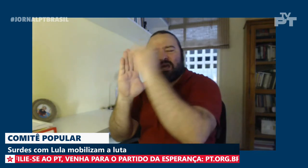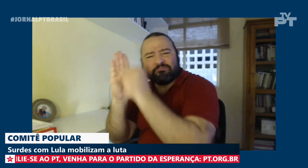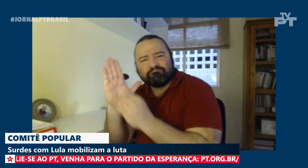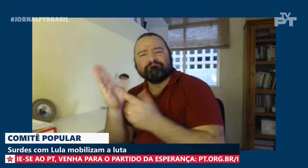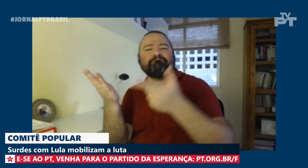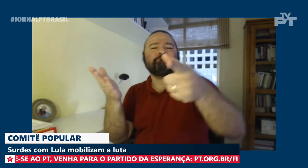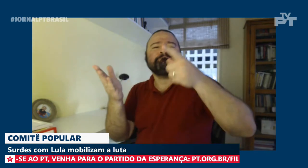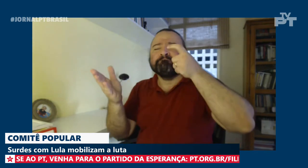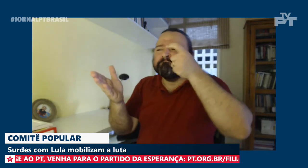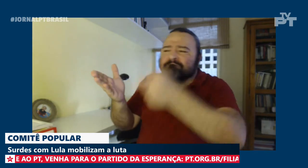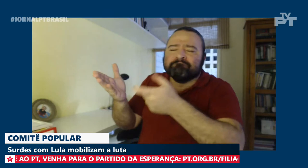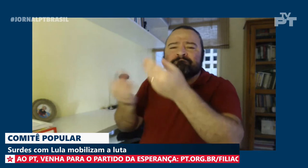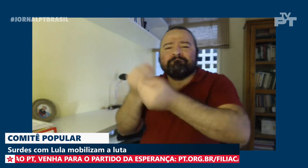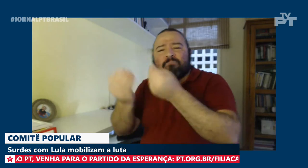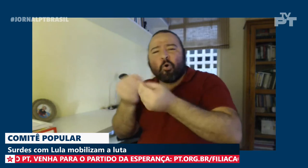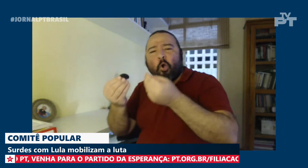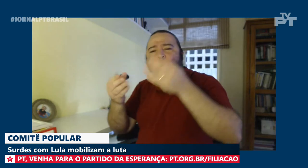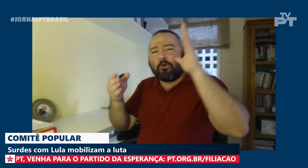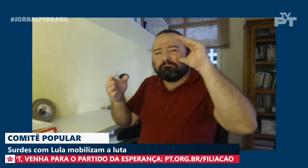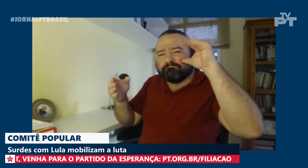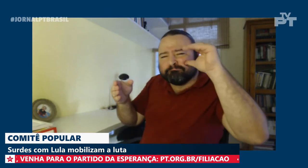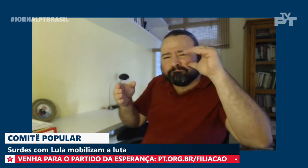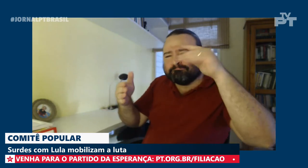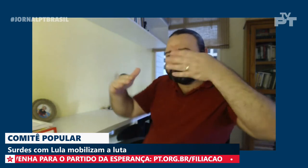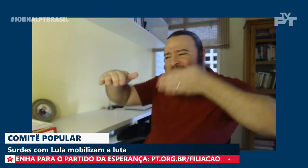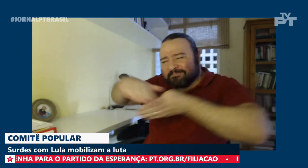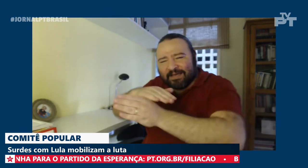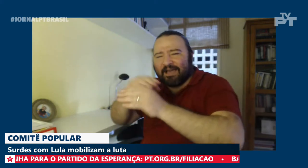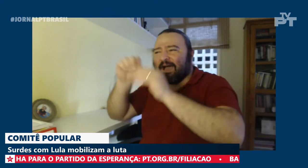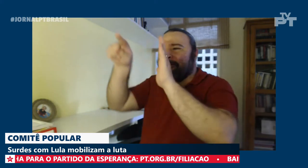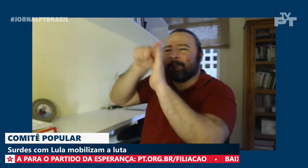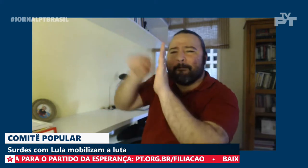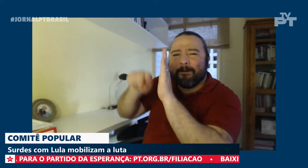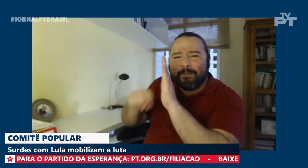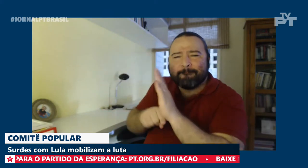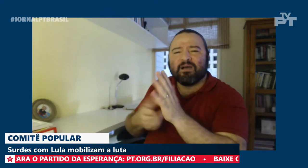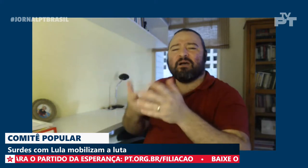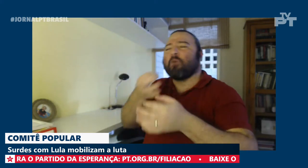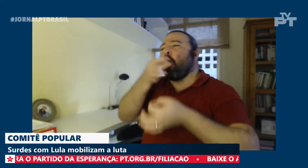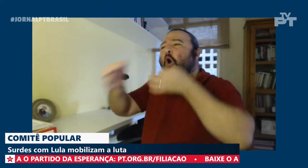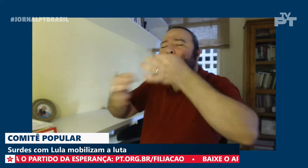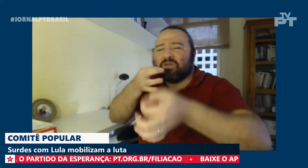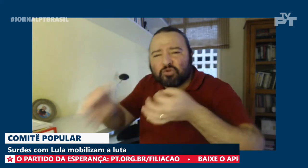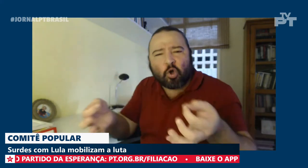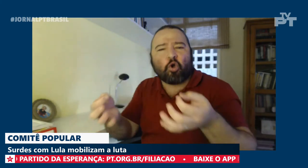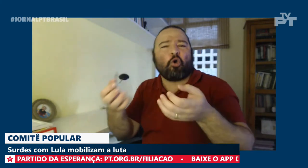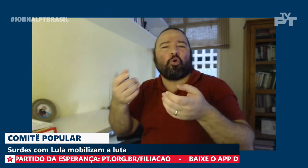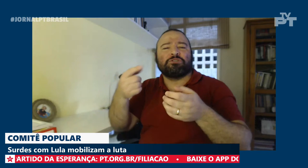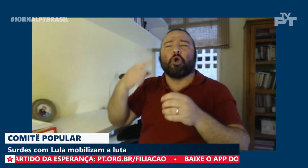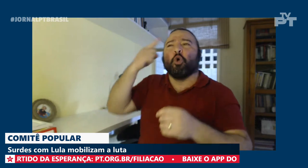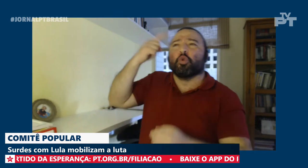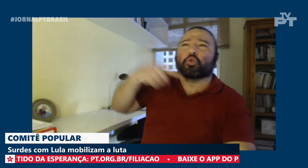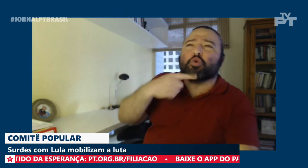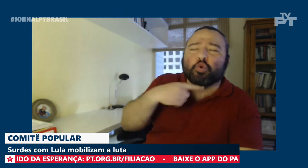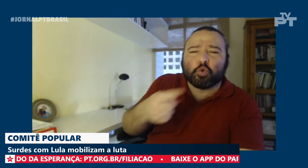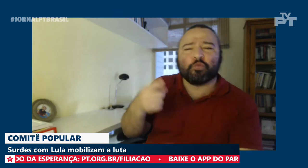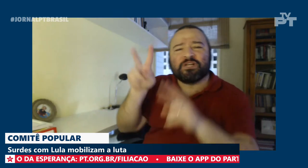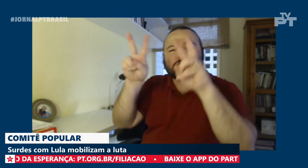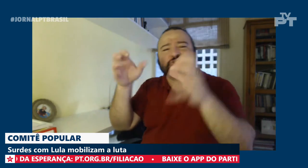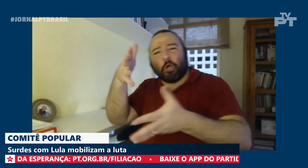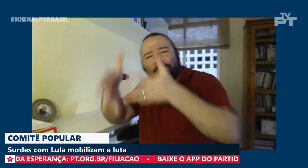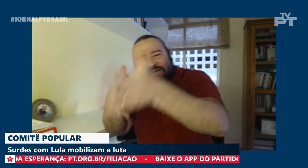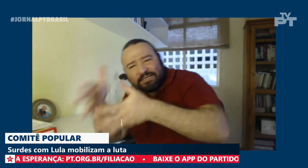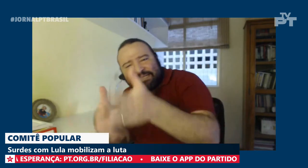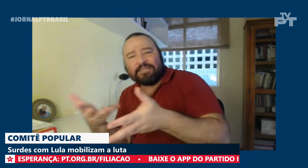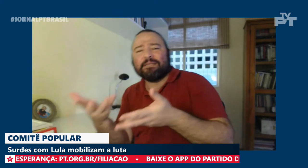é um comitê que atuante por meio de plataformas digitais e conteúdos virtuais, onde a